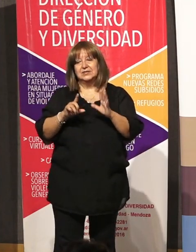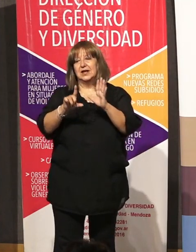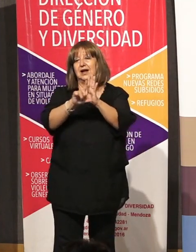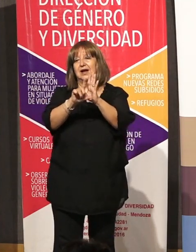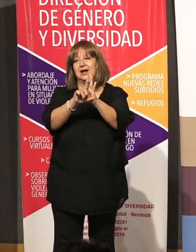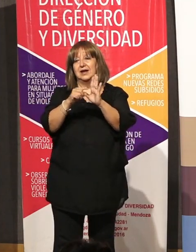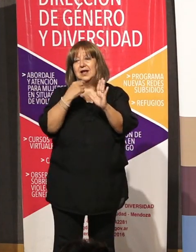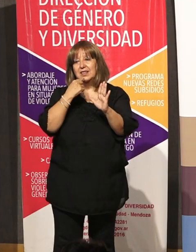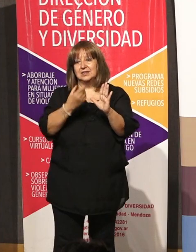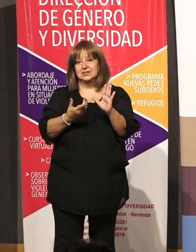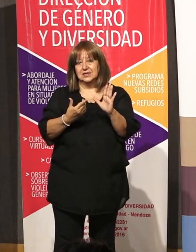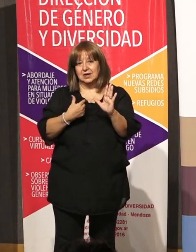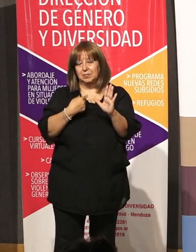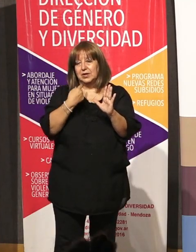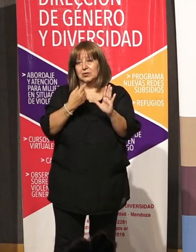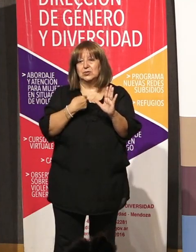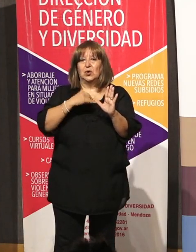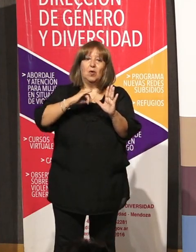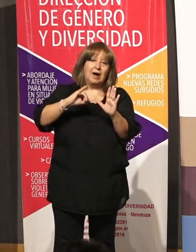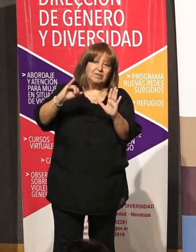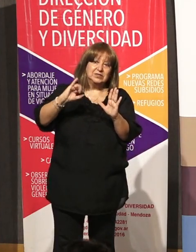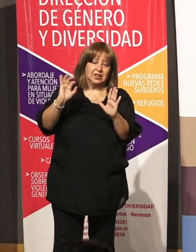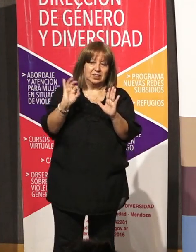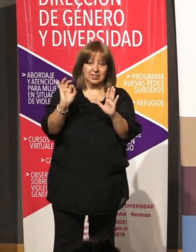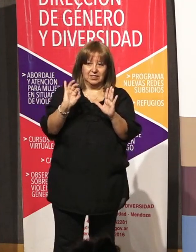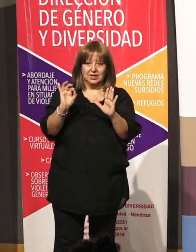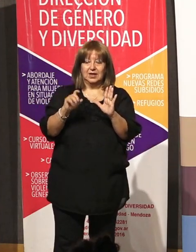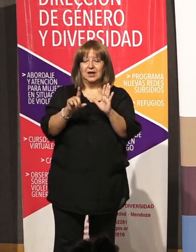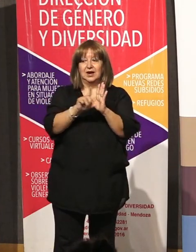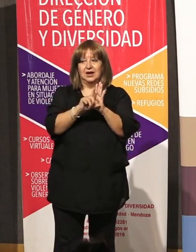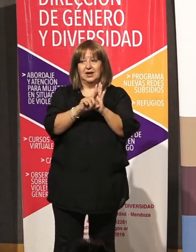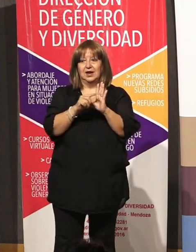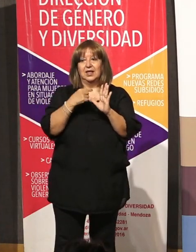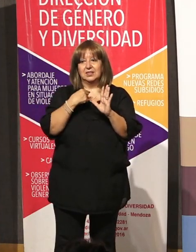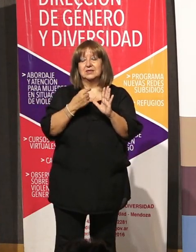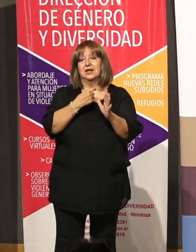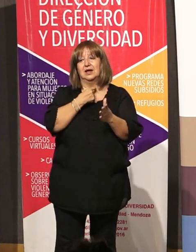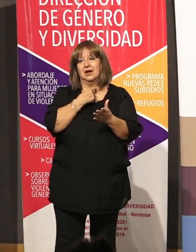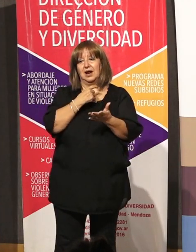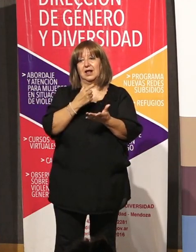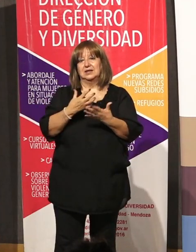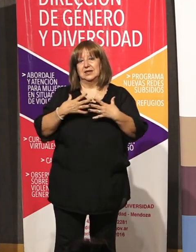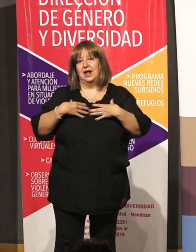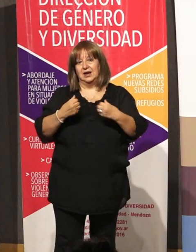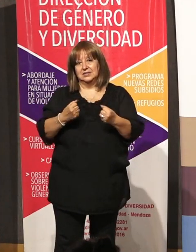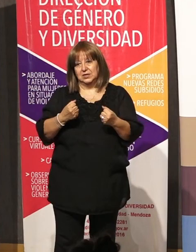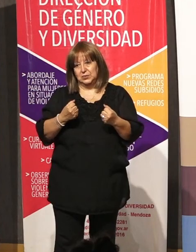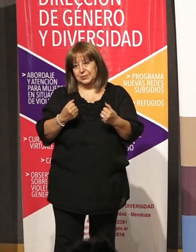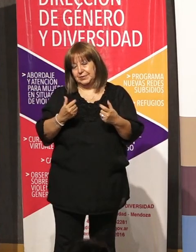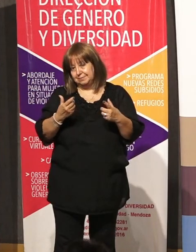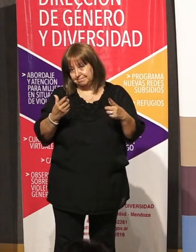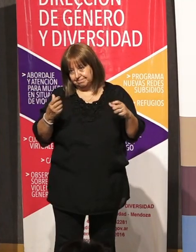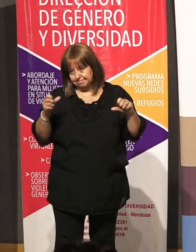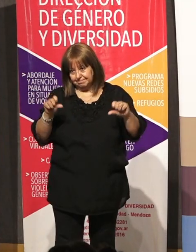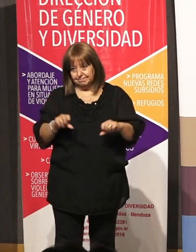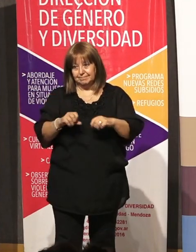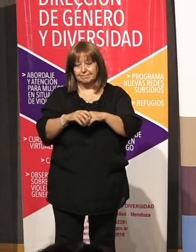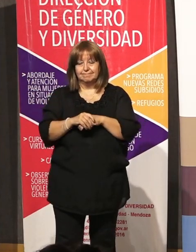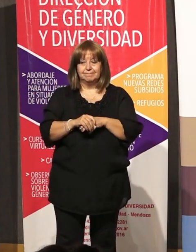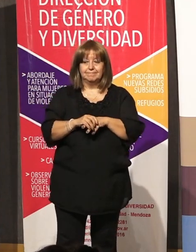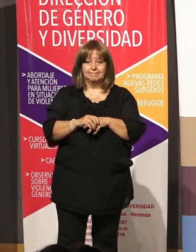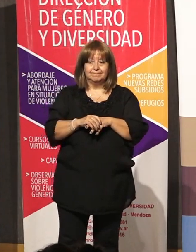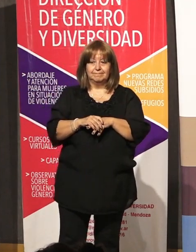dice, pero yo voy y a mí no me atienden, ¿no? Y la ley también dice que se garantiza el derecho a la salud y es